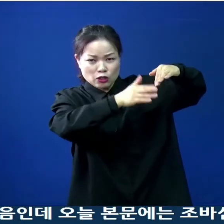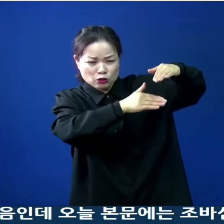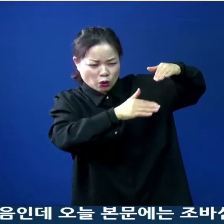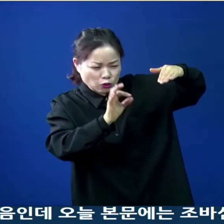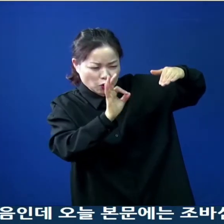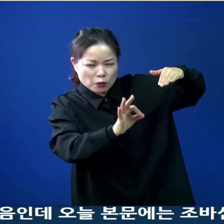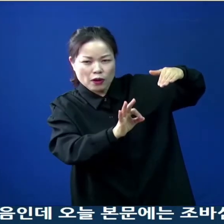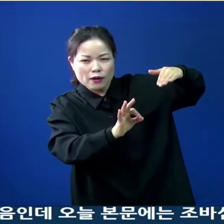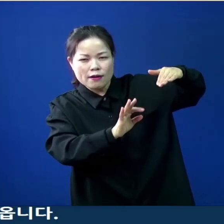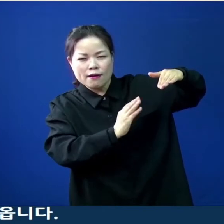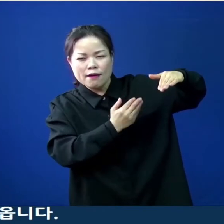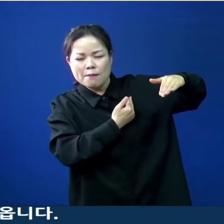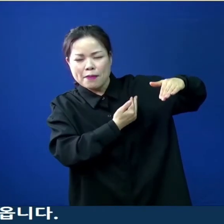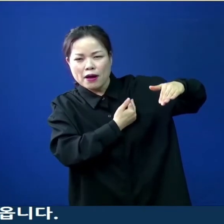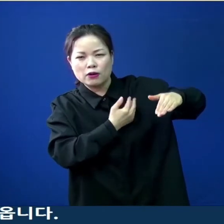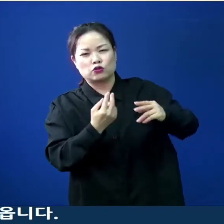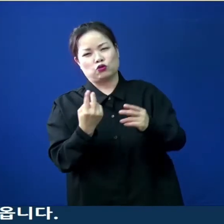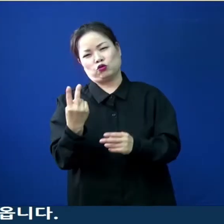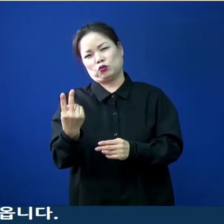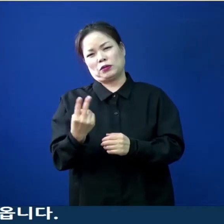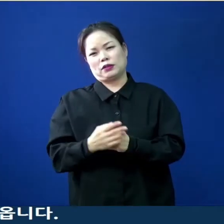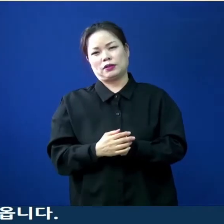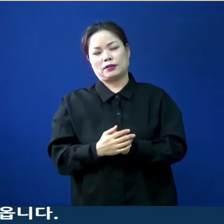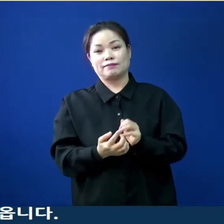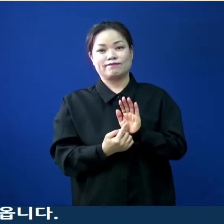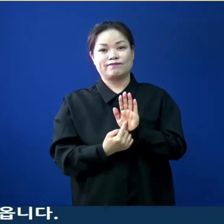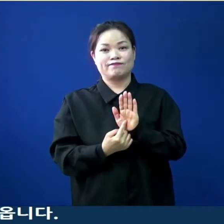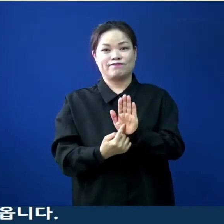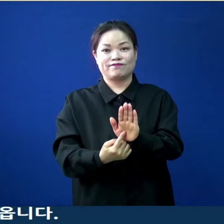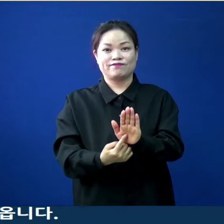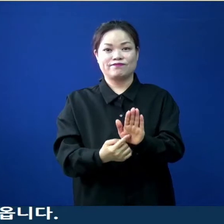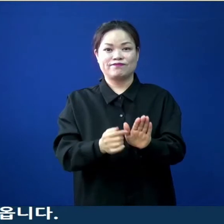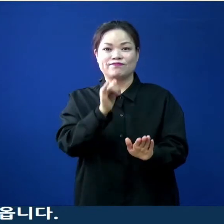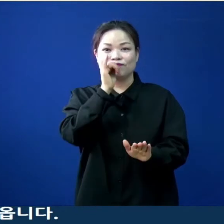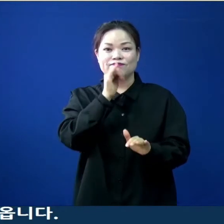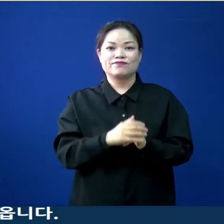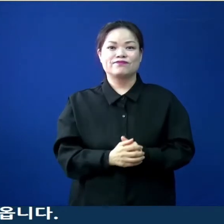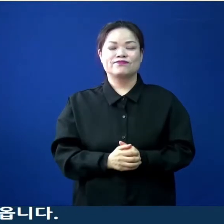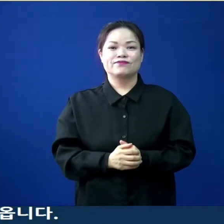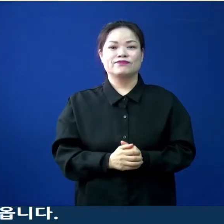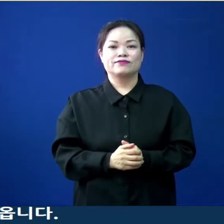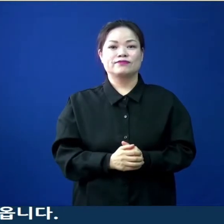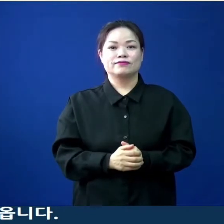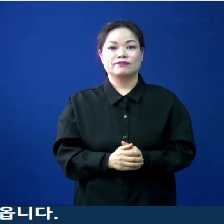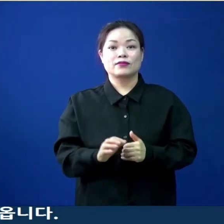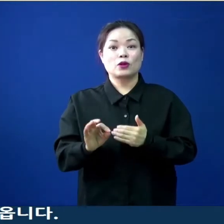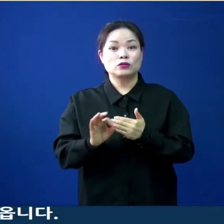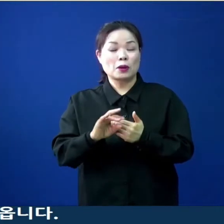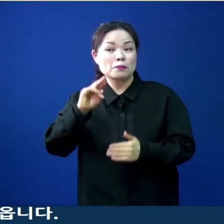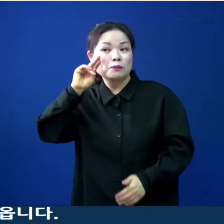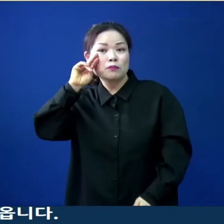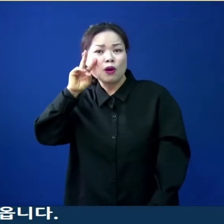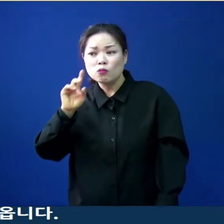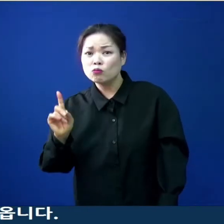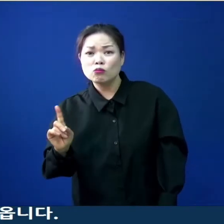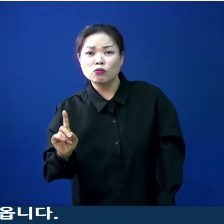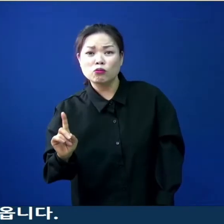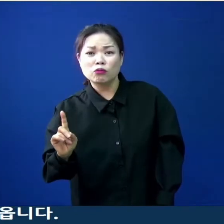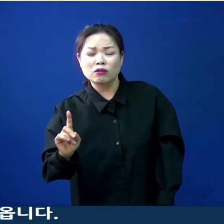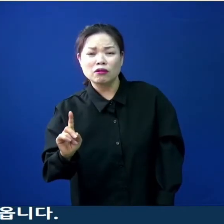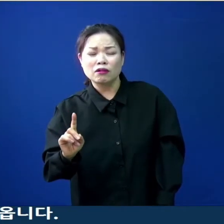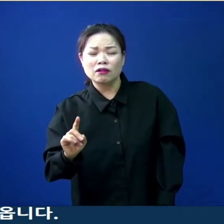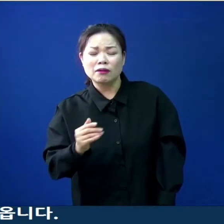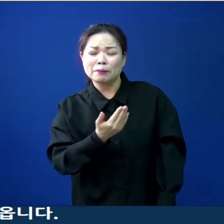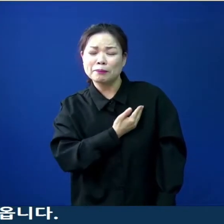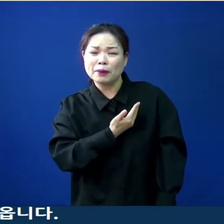없는 마음을 두 번이나 드러내고 있습니다. 자, 그렇다면 바울은 무엇 때문에 참을